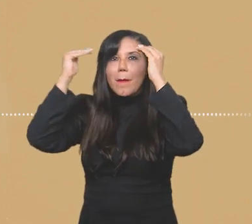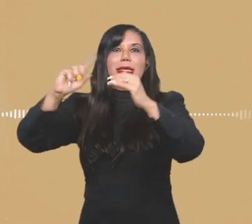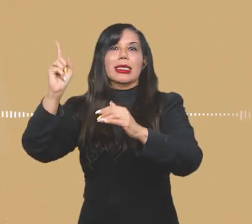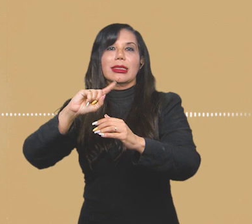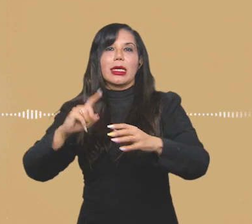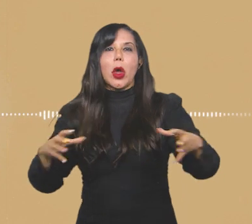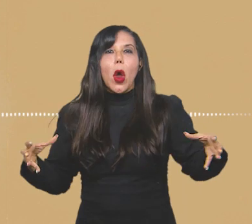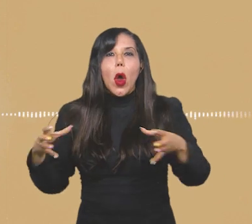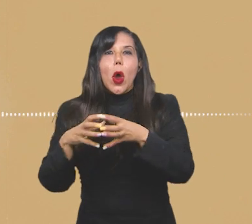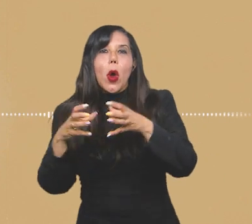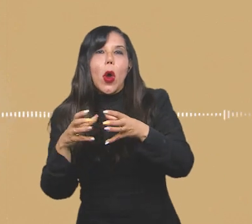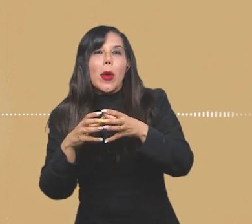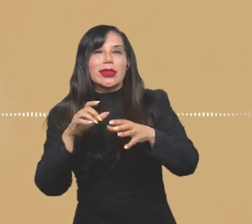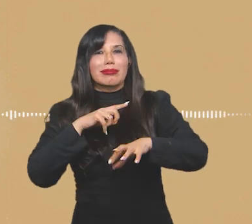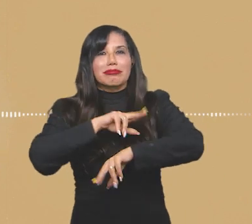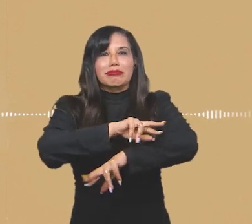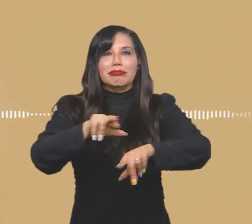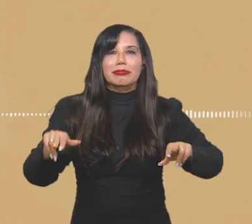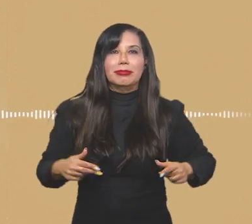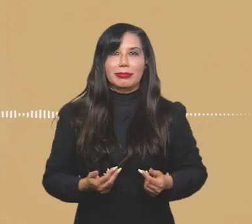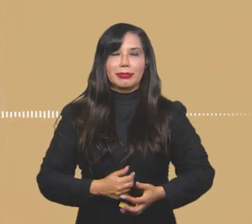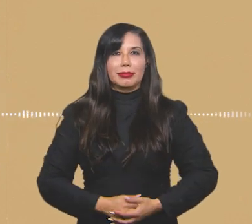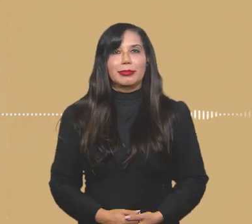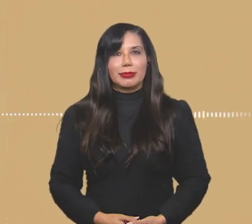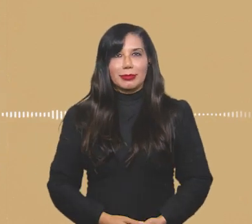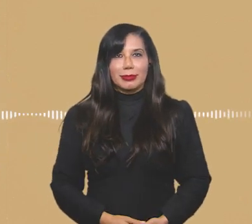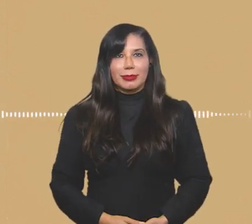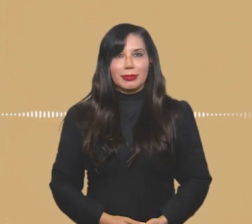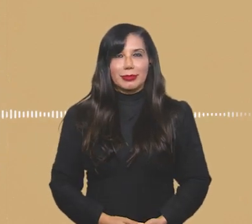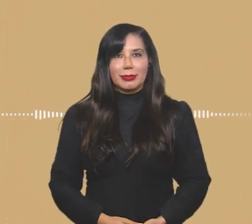ser obedecido pelas classes heterogêneas.